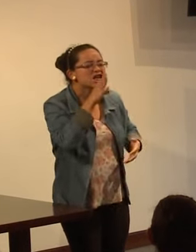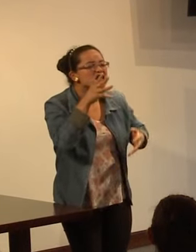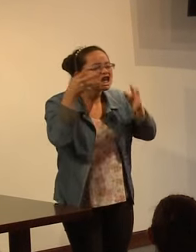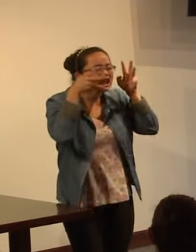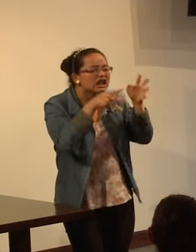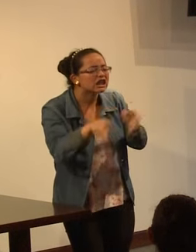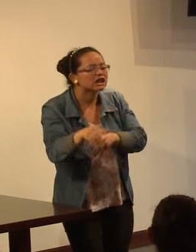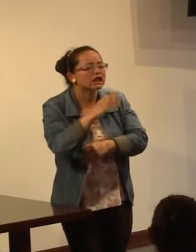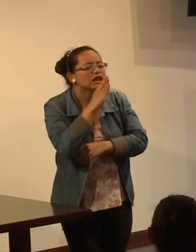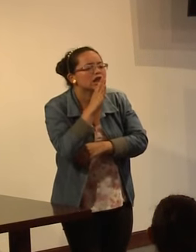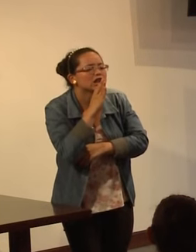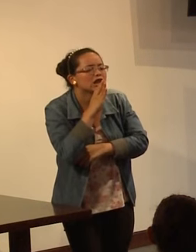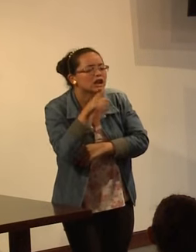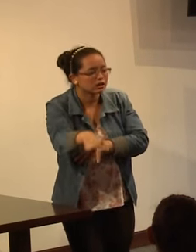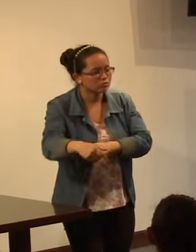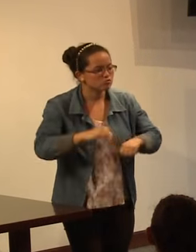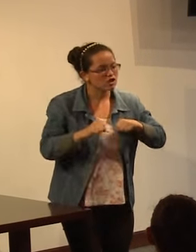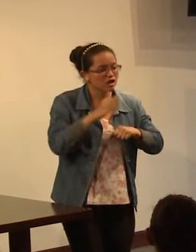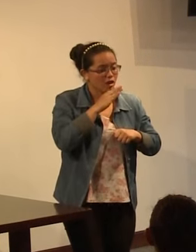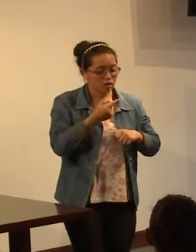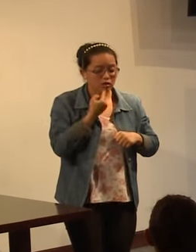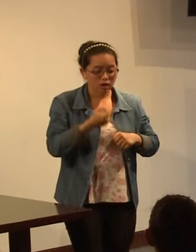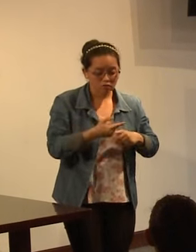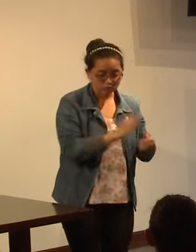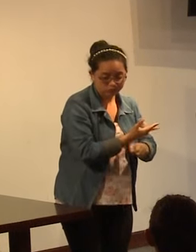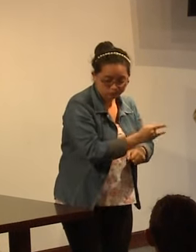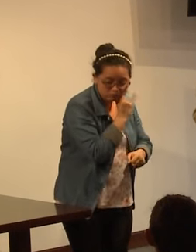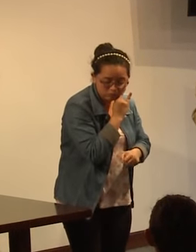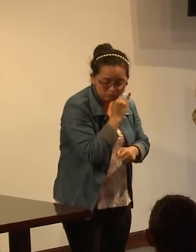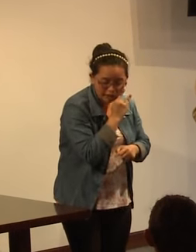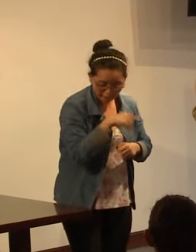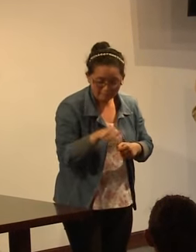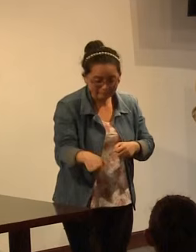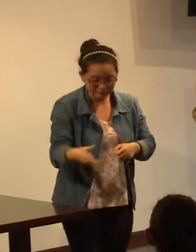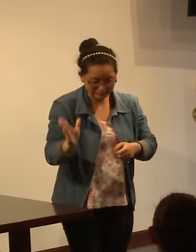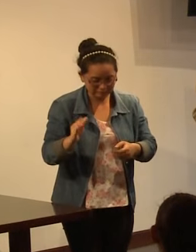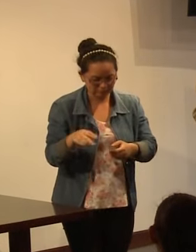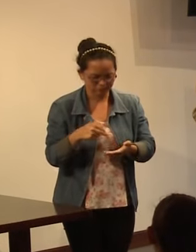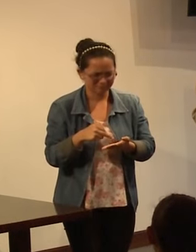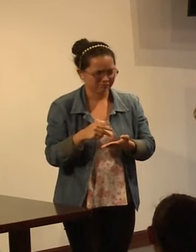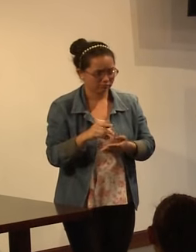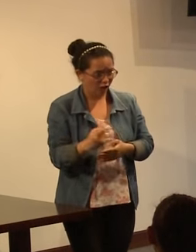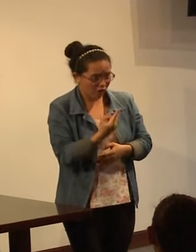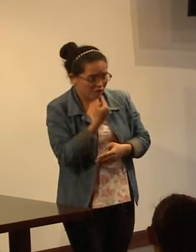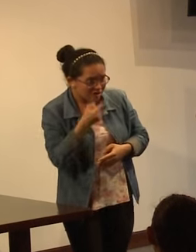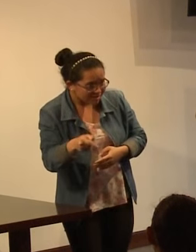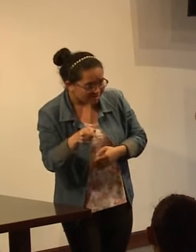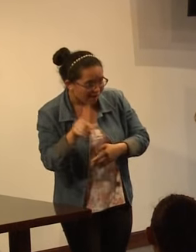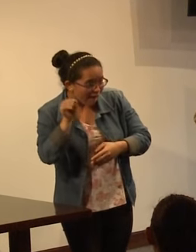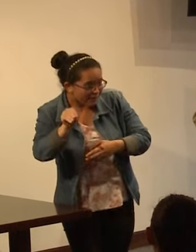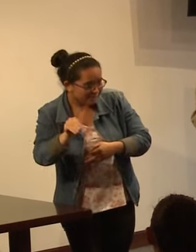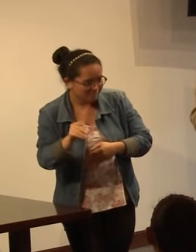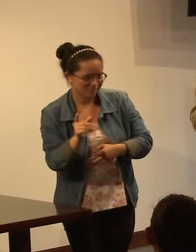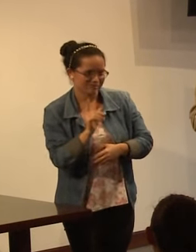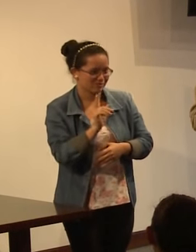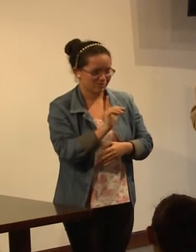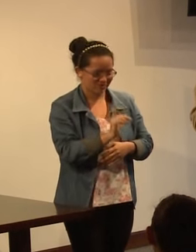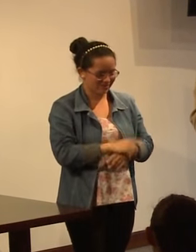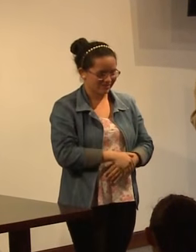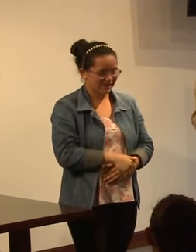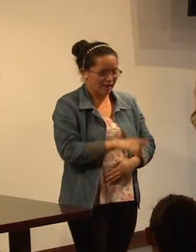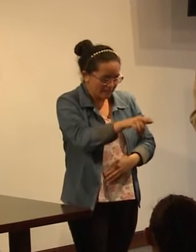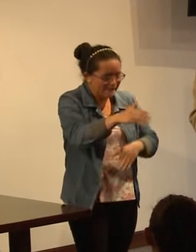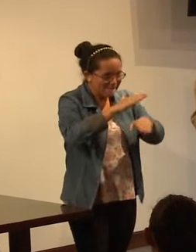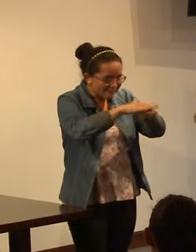dijo, venga, cuando usted escuche música, entonces me hace el favor y mueve la cabeza de esta manera porque va a bailar? ¿Alguien le dice? O ahí está, entonces les invito a que cojan a un niño también de